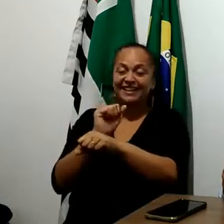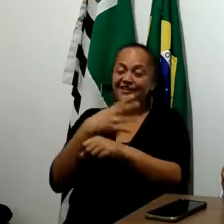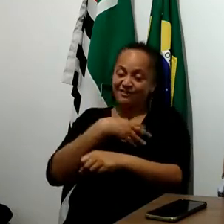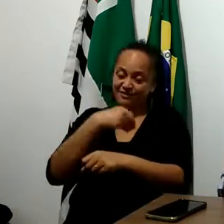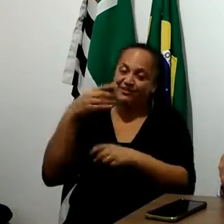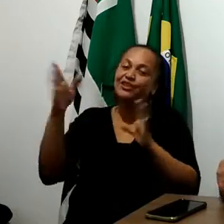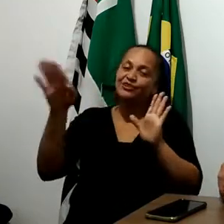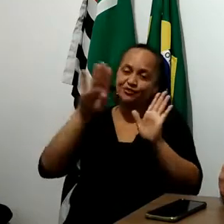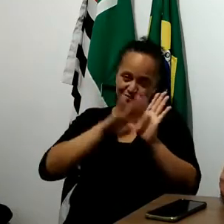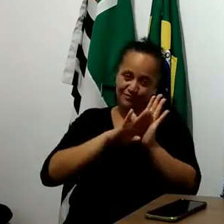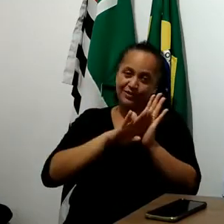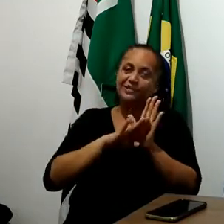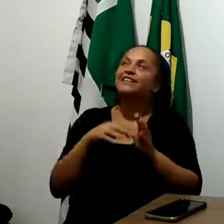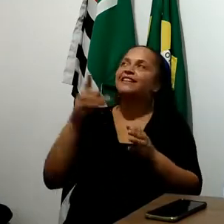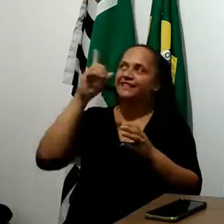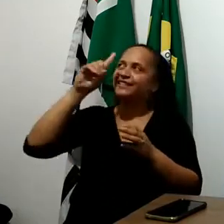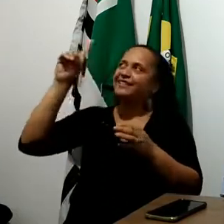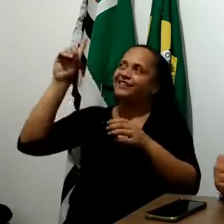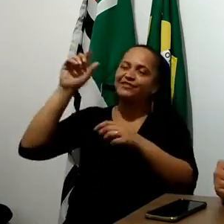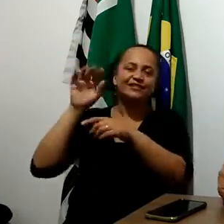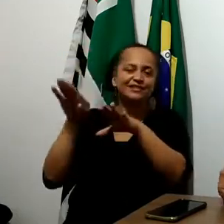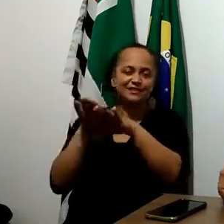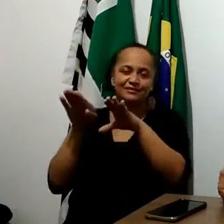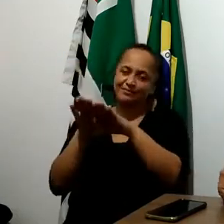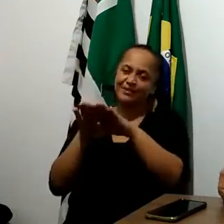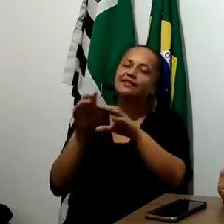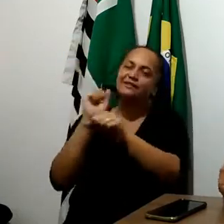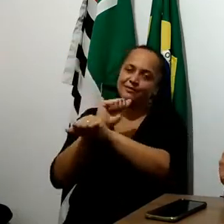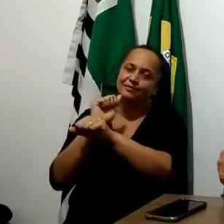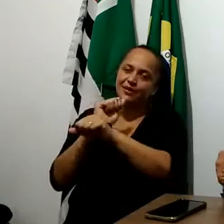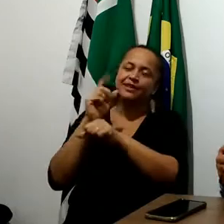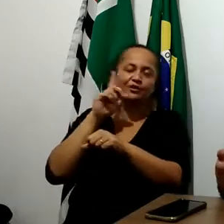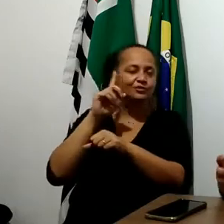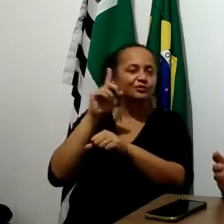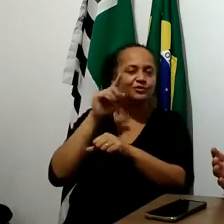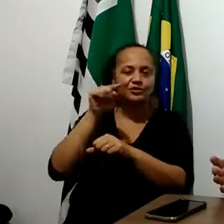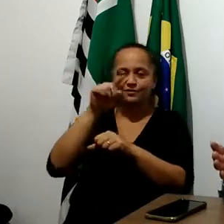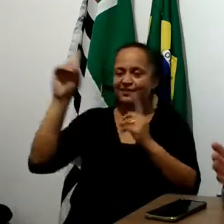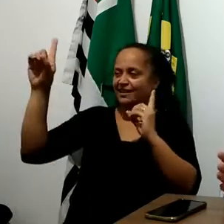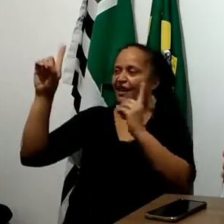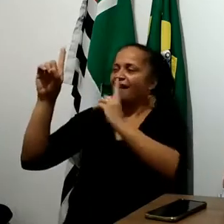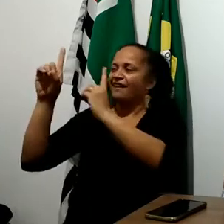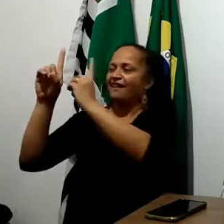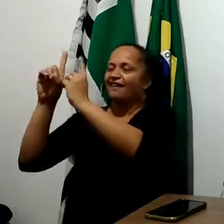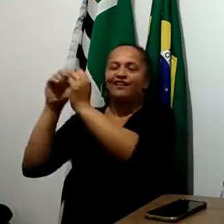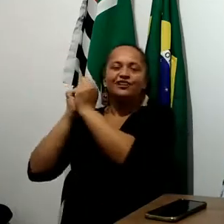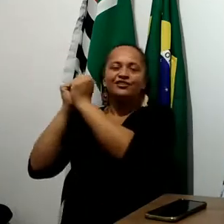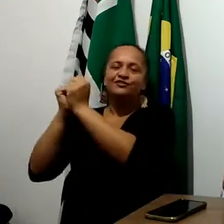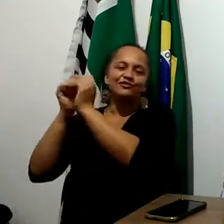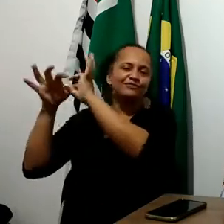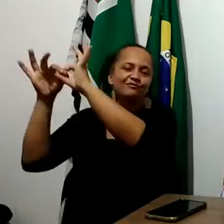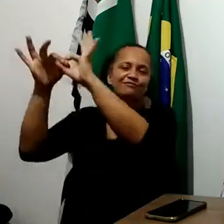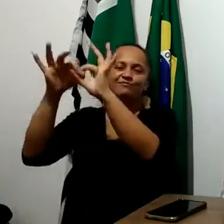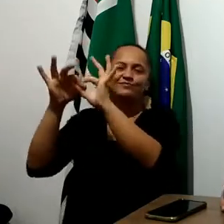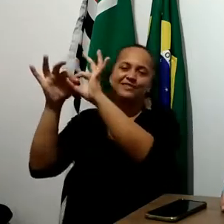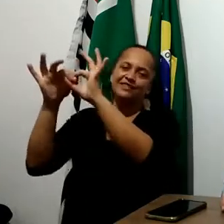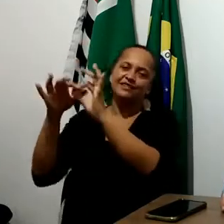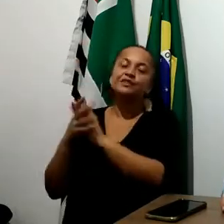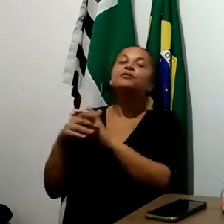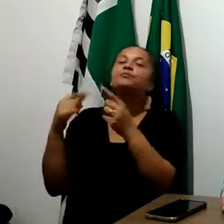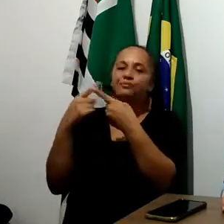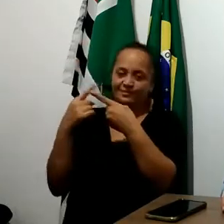você. Todos os dias Ele espera que a gente volte para Ele. Ele espera que a gente se achegue a Ele, porque Ele tem muito mais